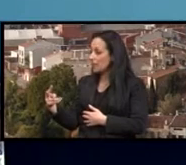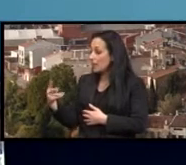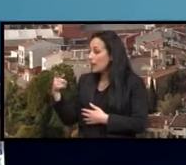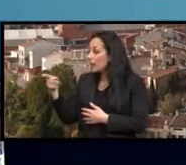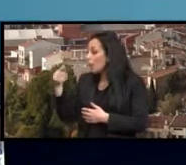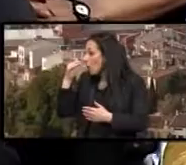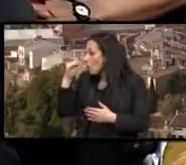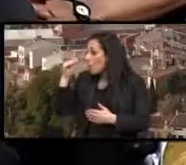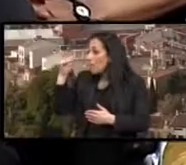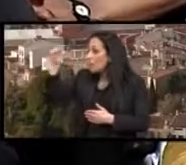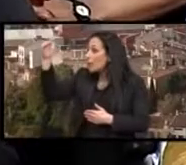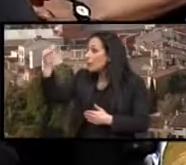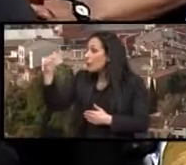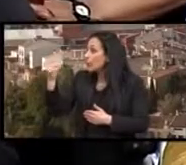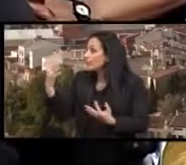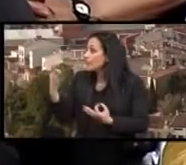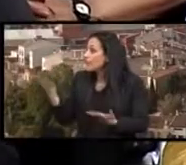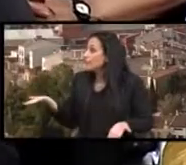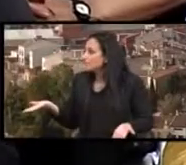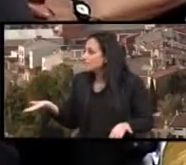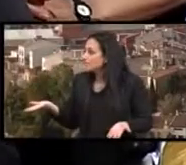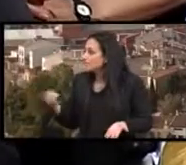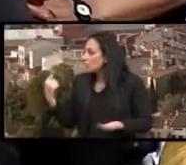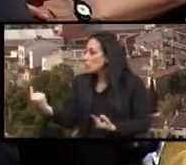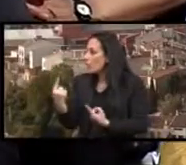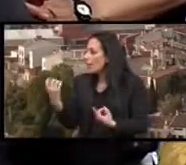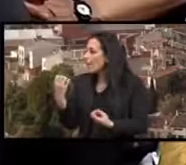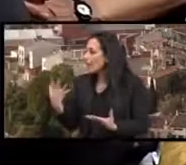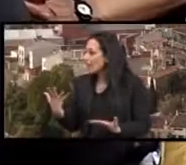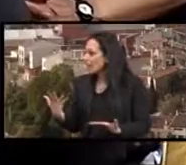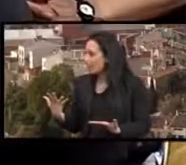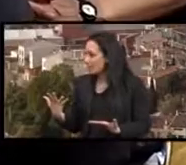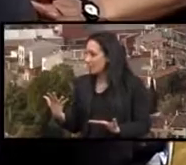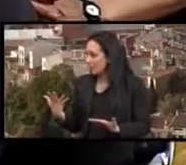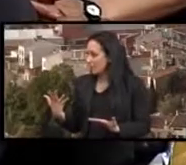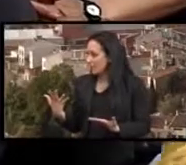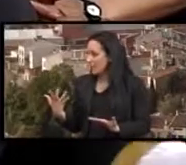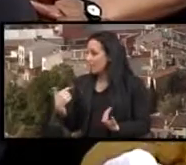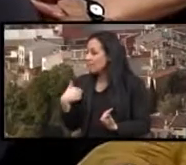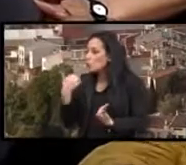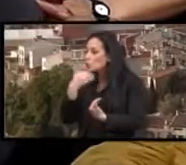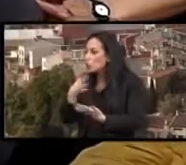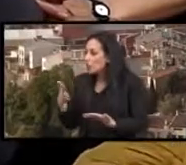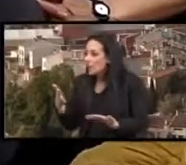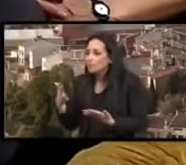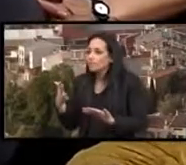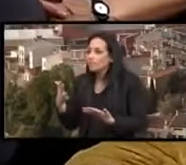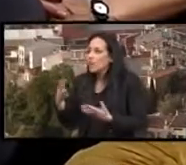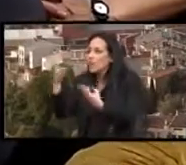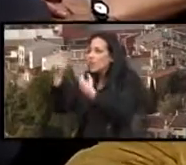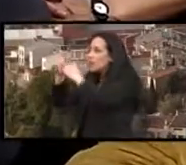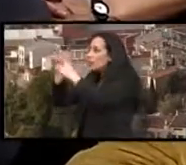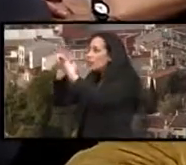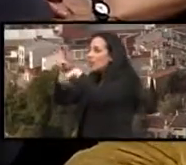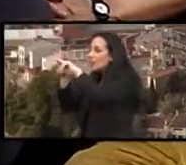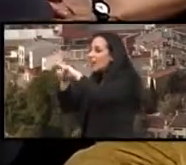quan sigui més gran i estic sola. No sé si alguna cosa, si la Generalitat